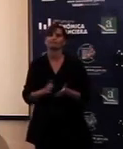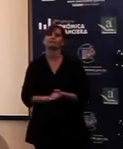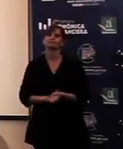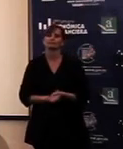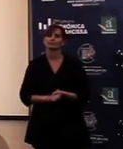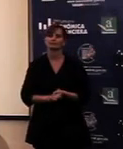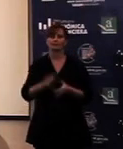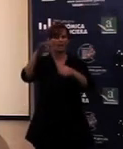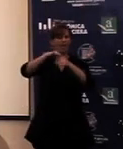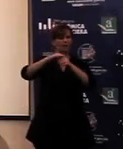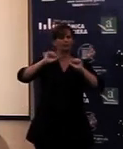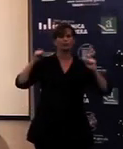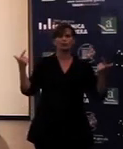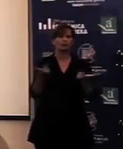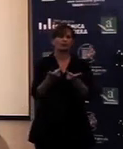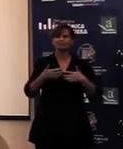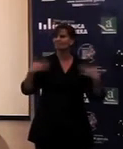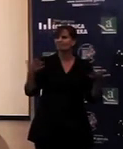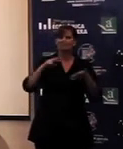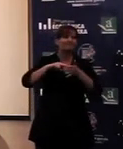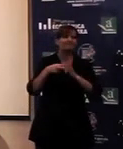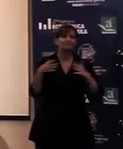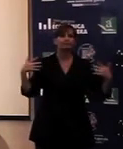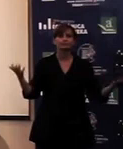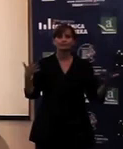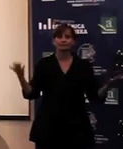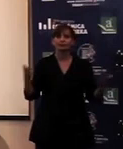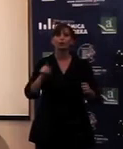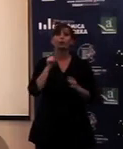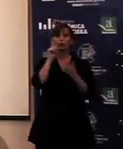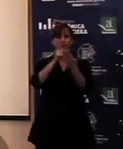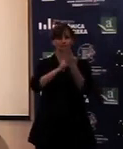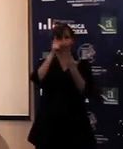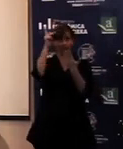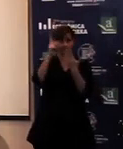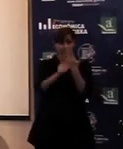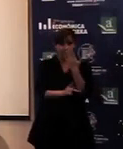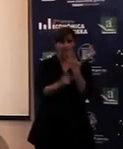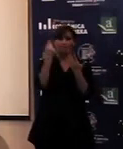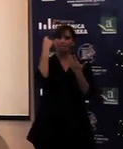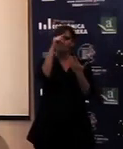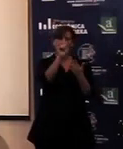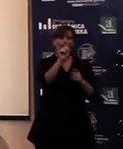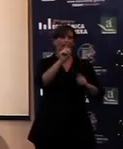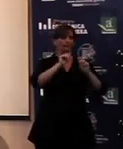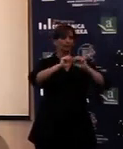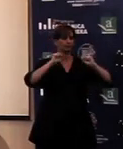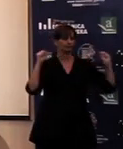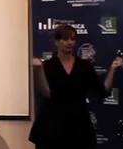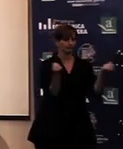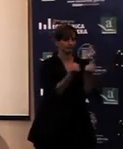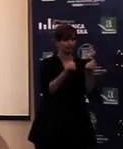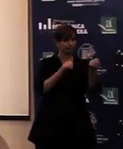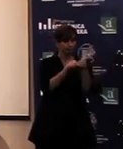es APAP Todos. APAP Todos es un programa de responsabilidad social corporativa